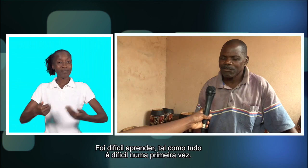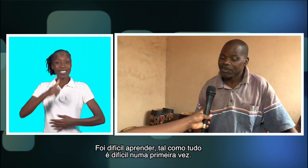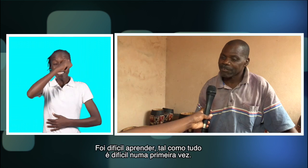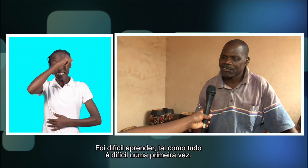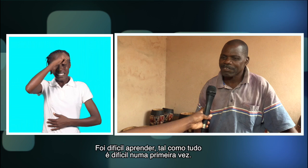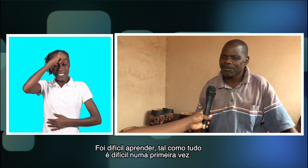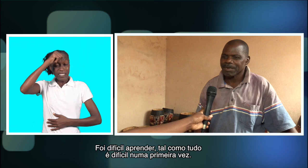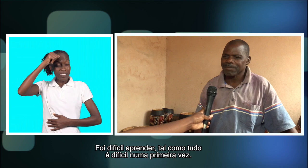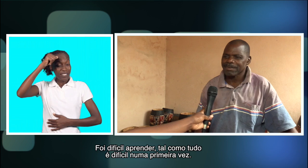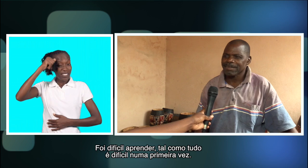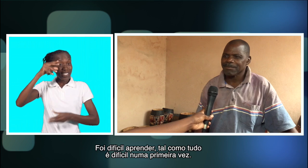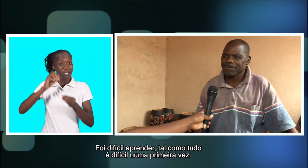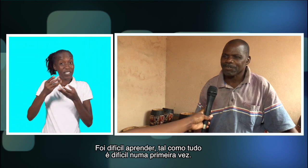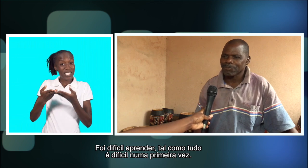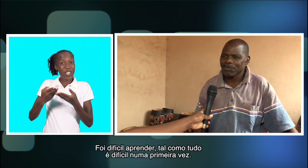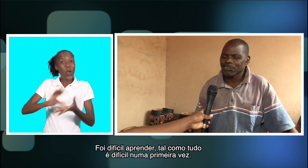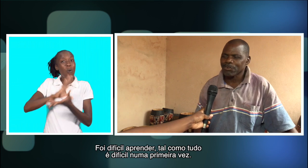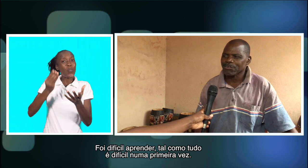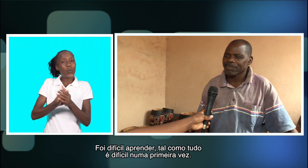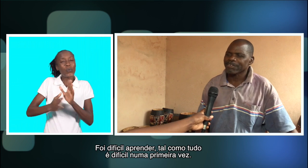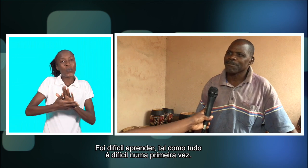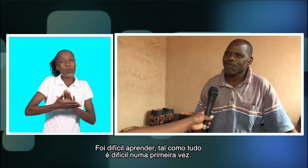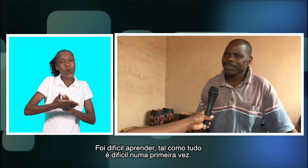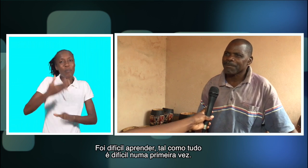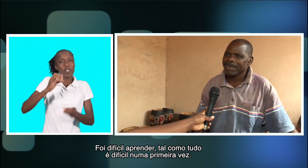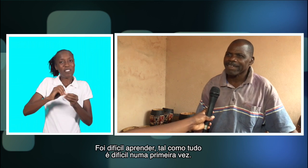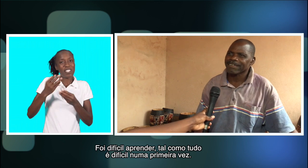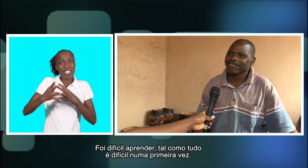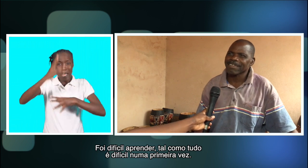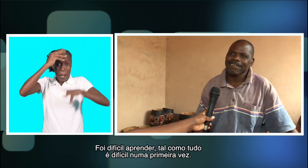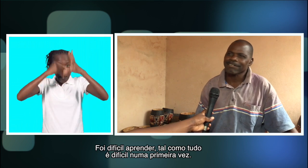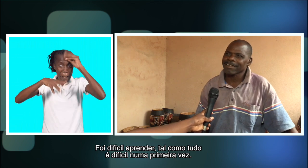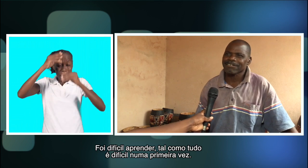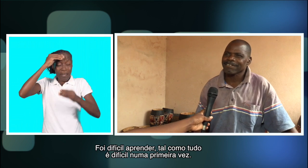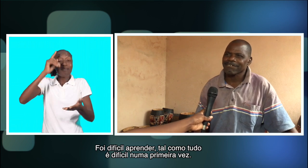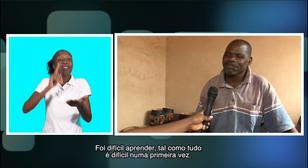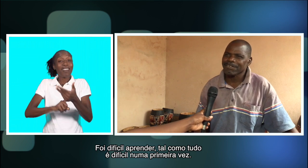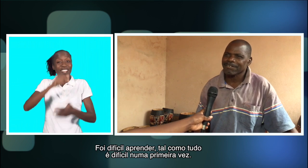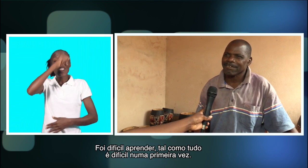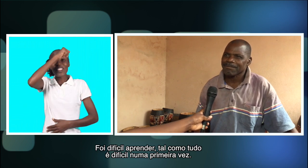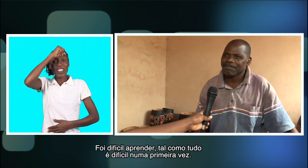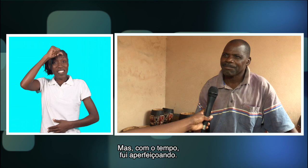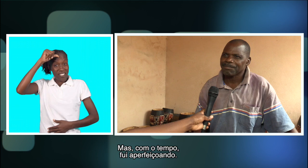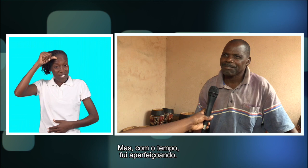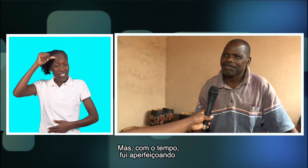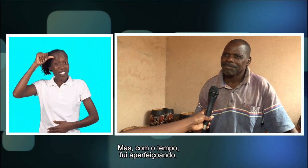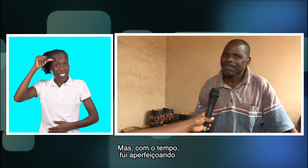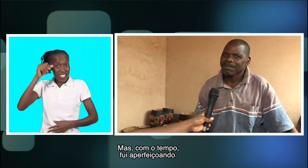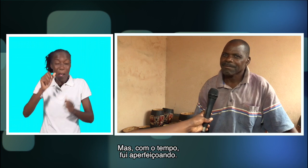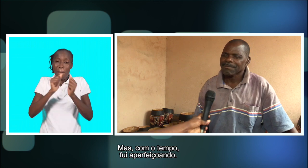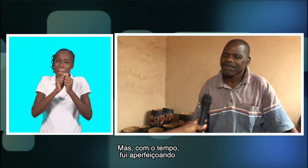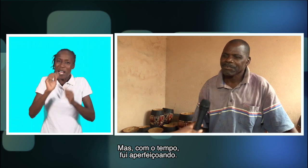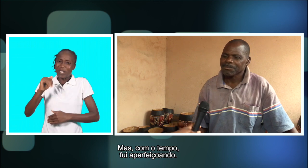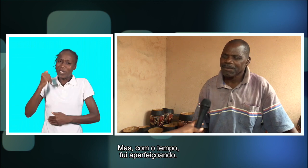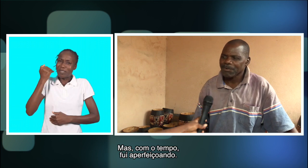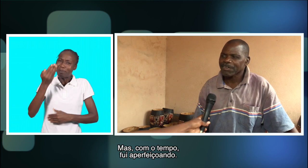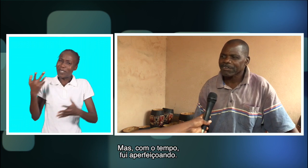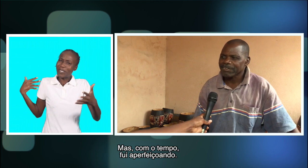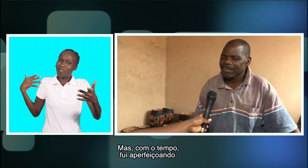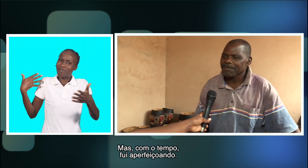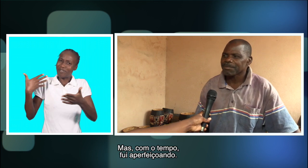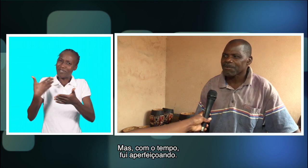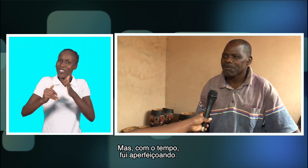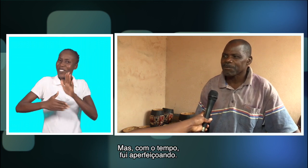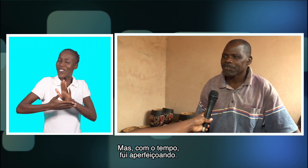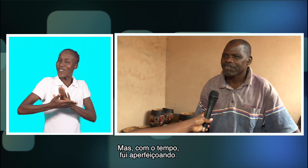Foi difícil para aprender. Todas as coisas quando aprendes tem que ser difícil. Mas, ao